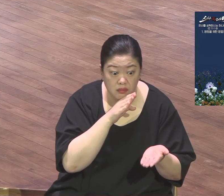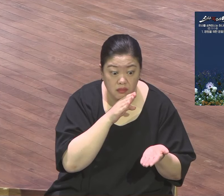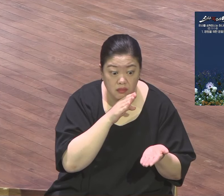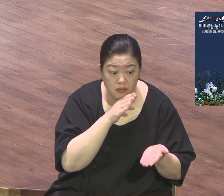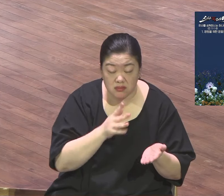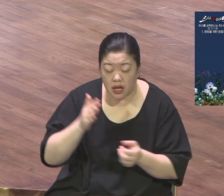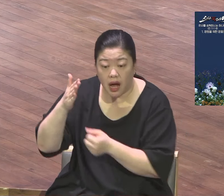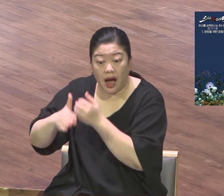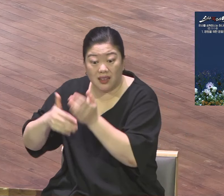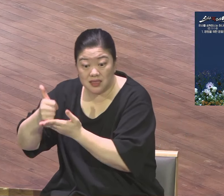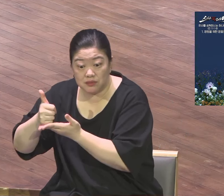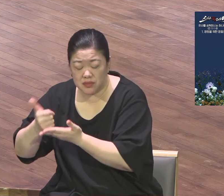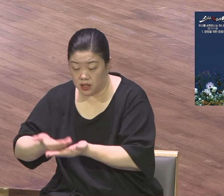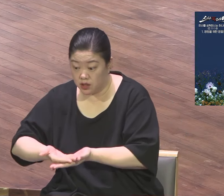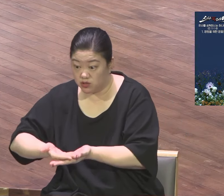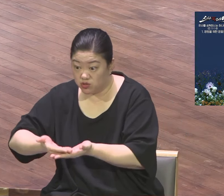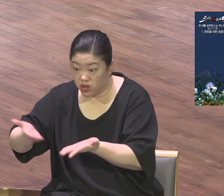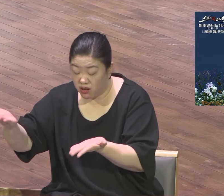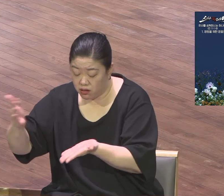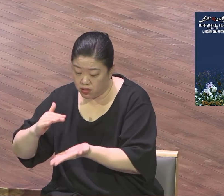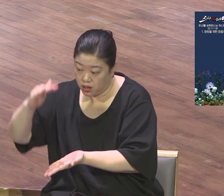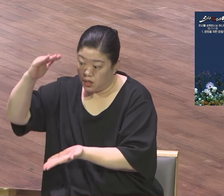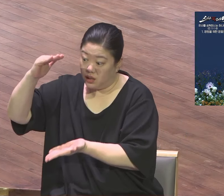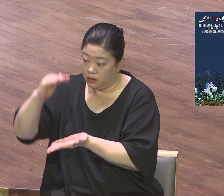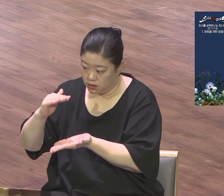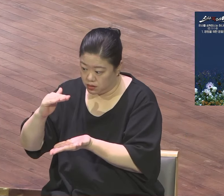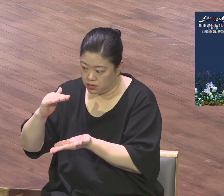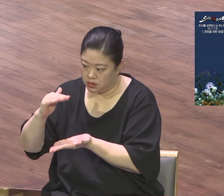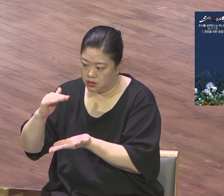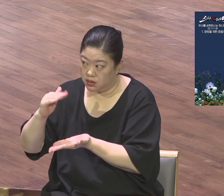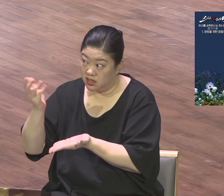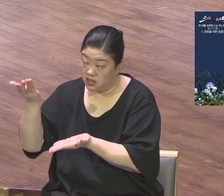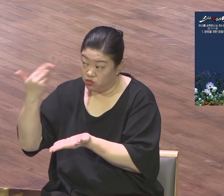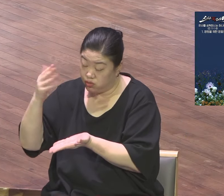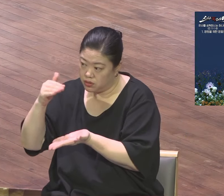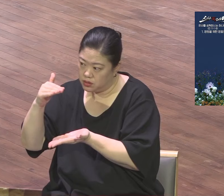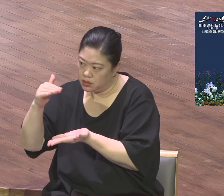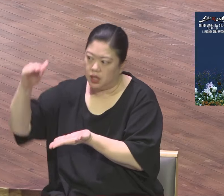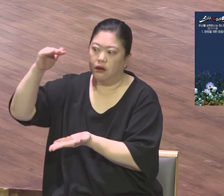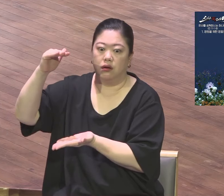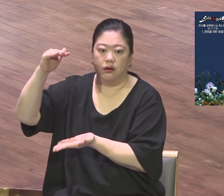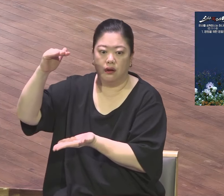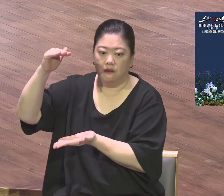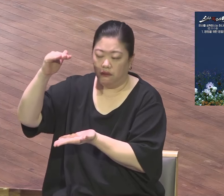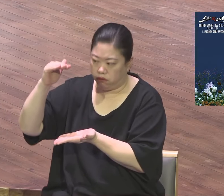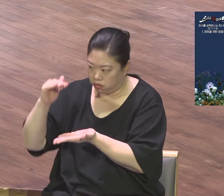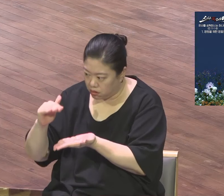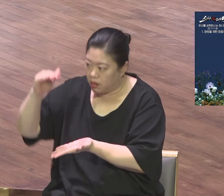그래서 여러분들이 축복받고 싶은 어디 얻어먹지 마세요. 의식적으로 대접하세요.